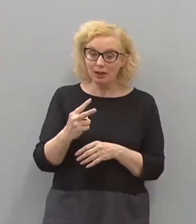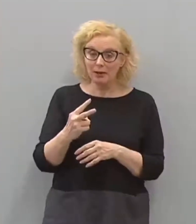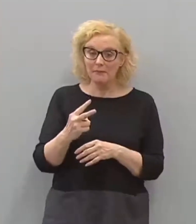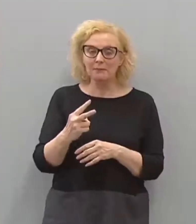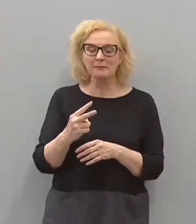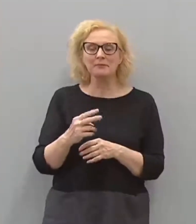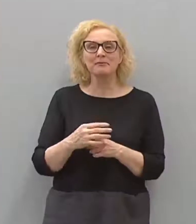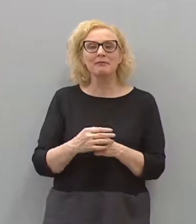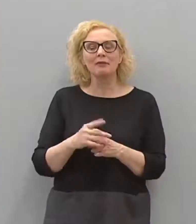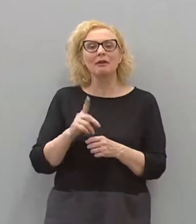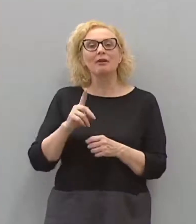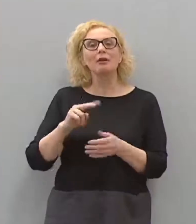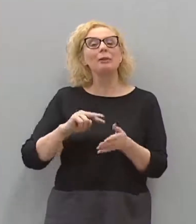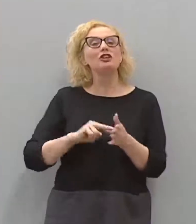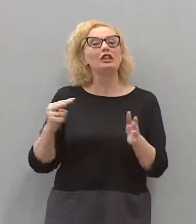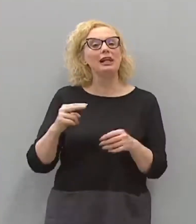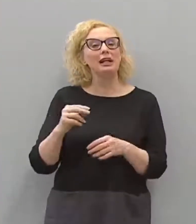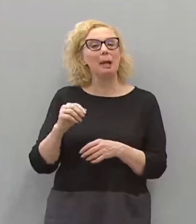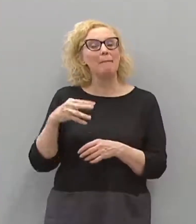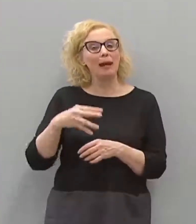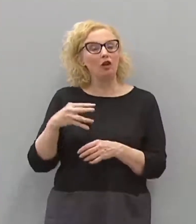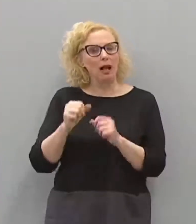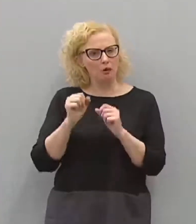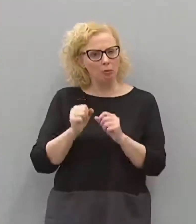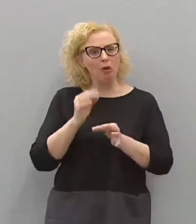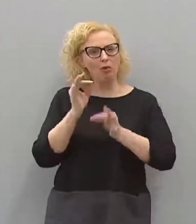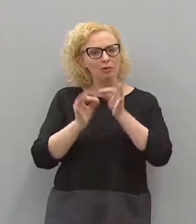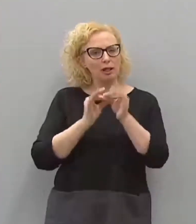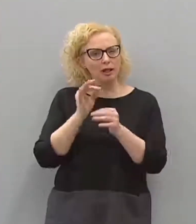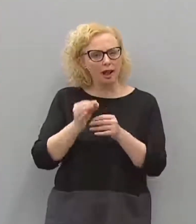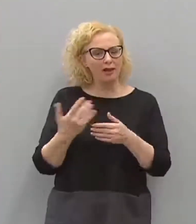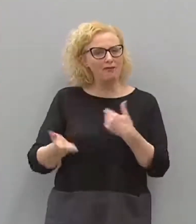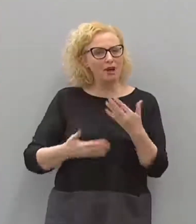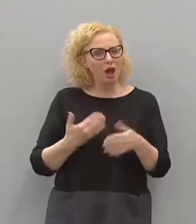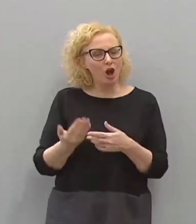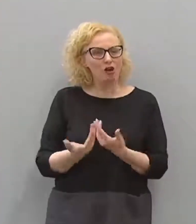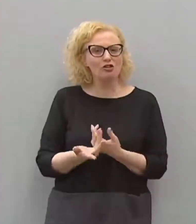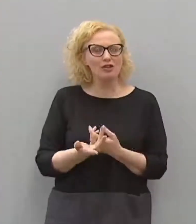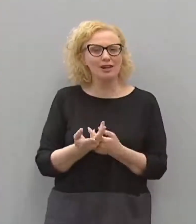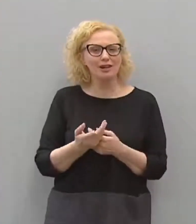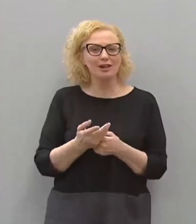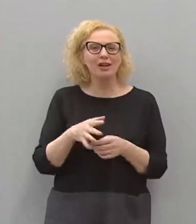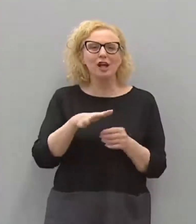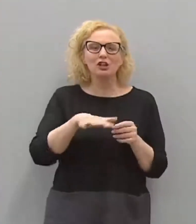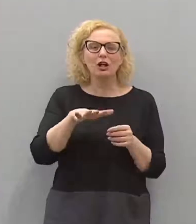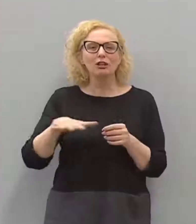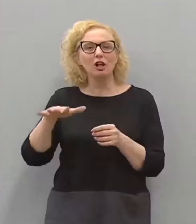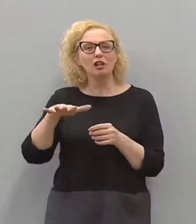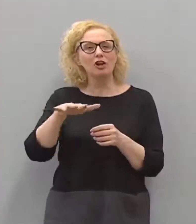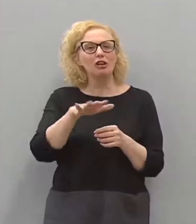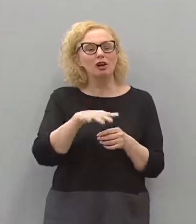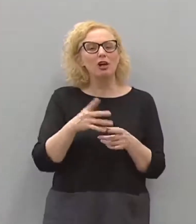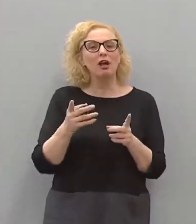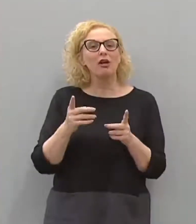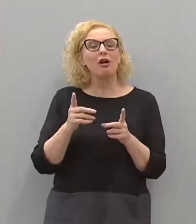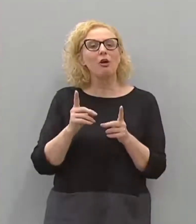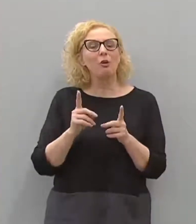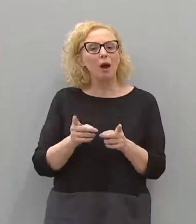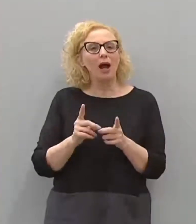pregare anche l'ingegner a martorano di fare una carrellata veloce per vedere zona per zona qual è la caratteristica principale